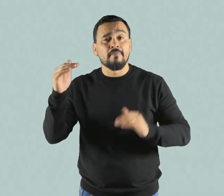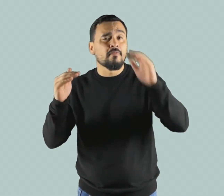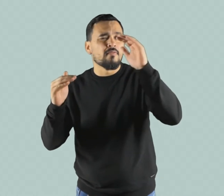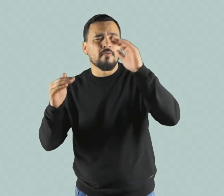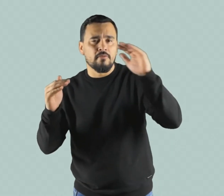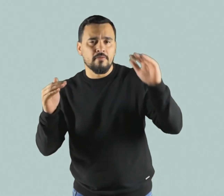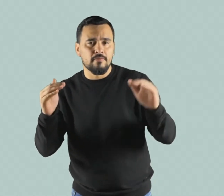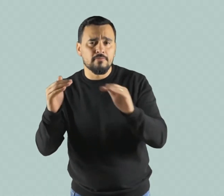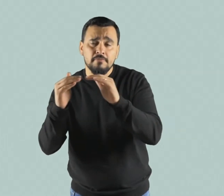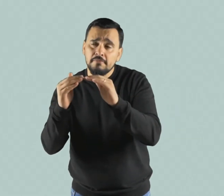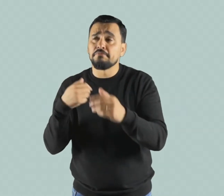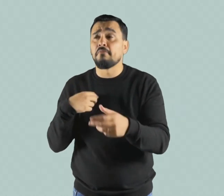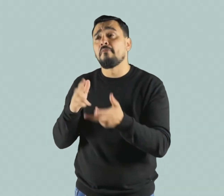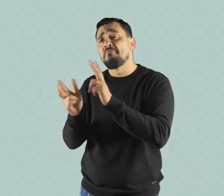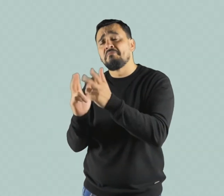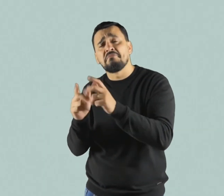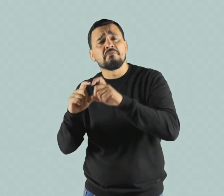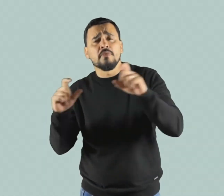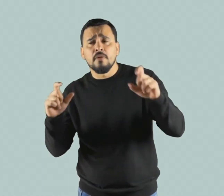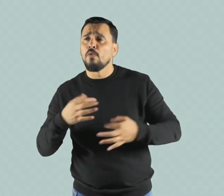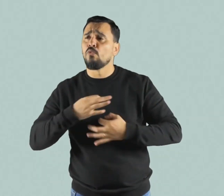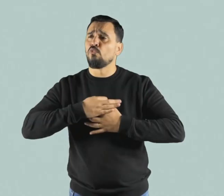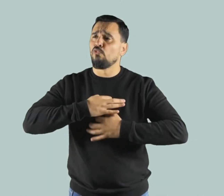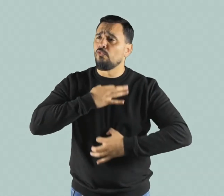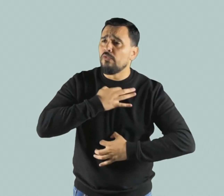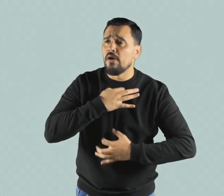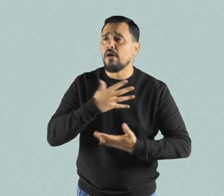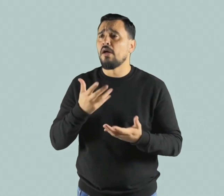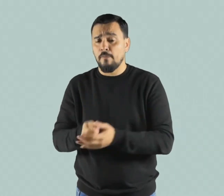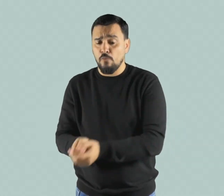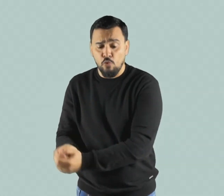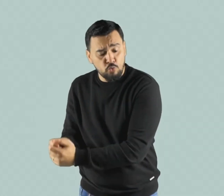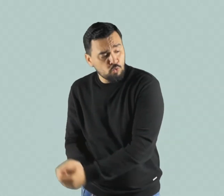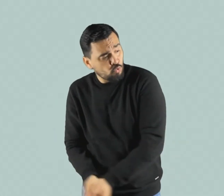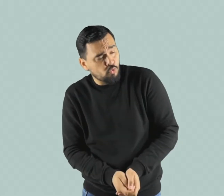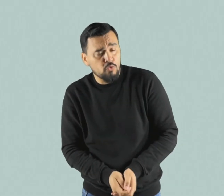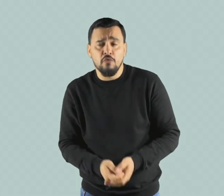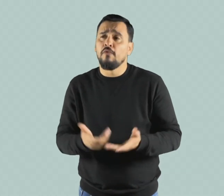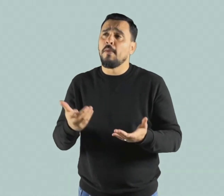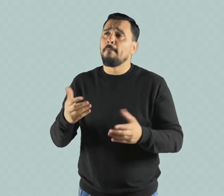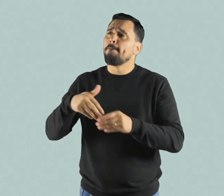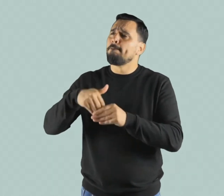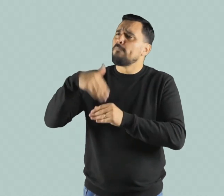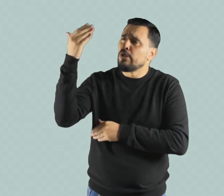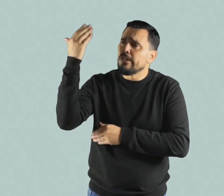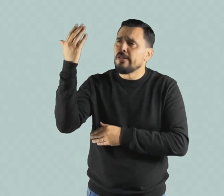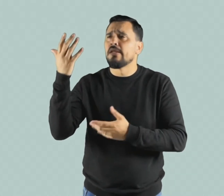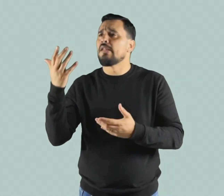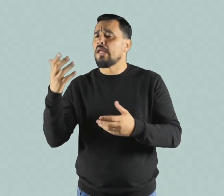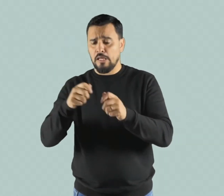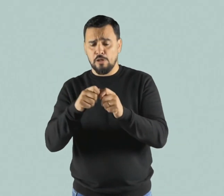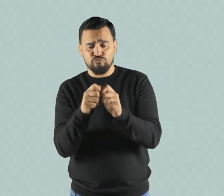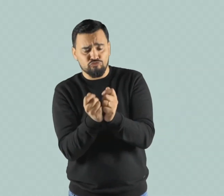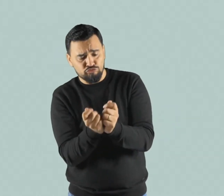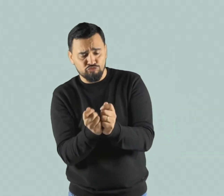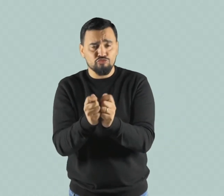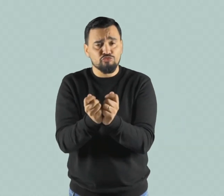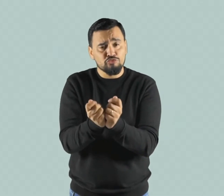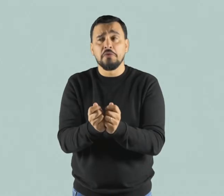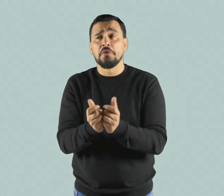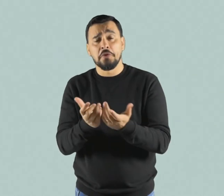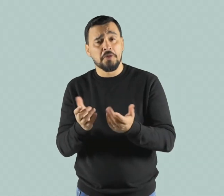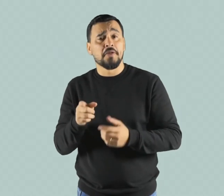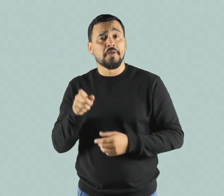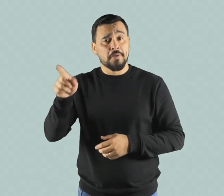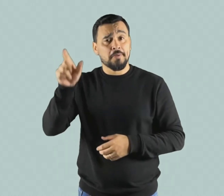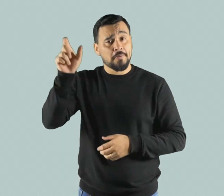Entonces me ponía a su nivel y hablábamos de corbatas, de golf, de política y